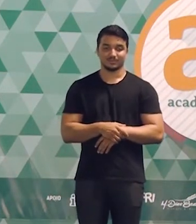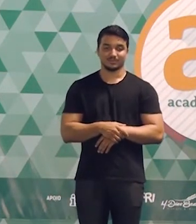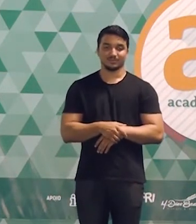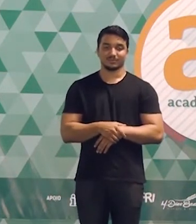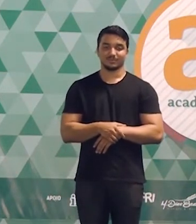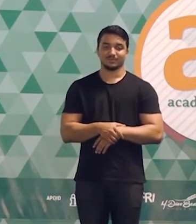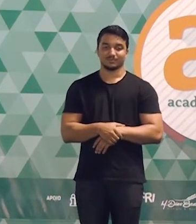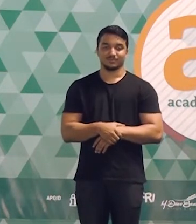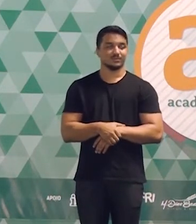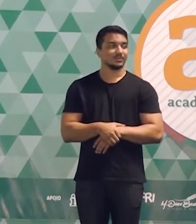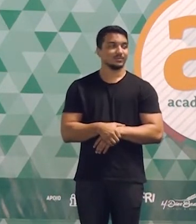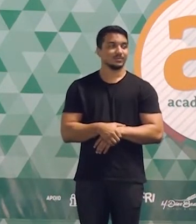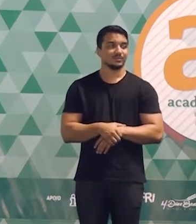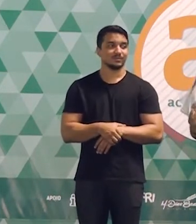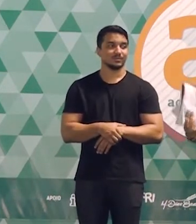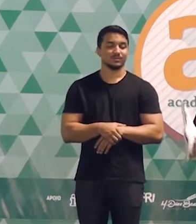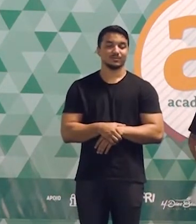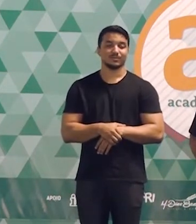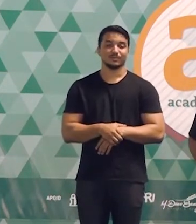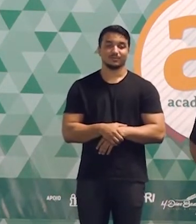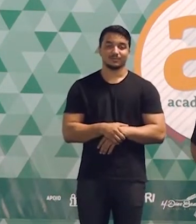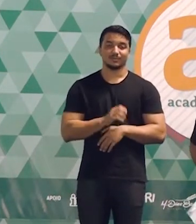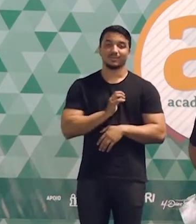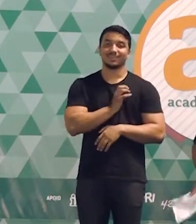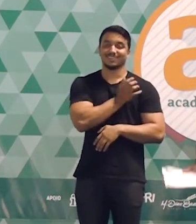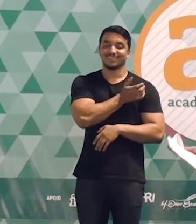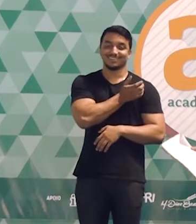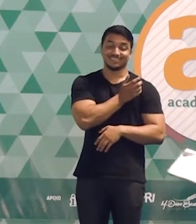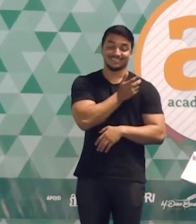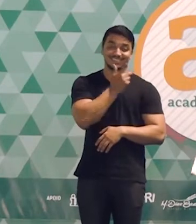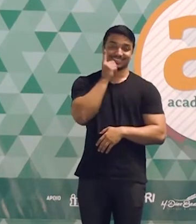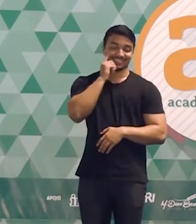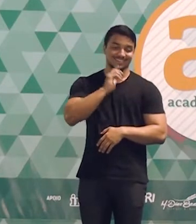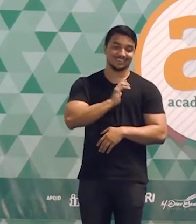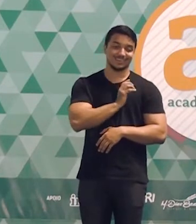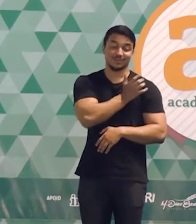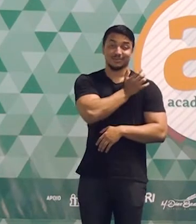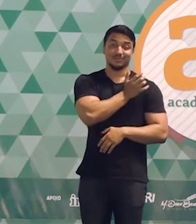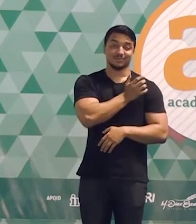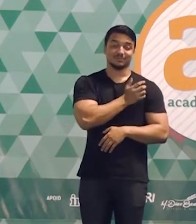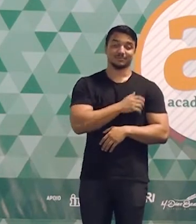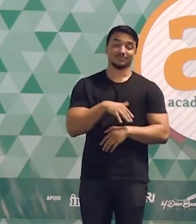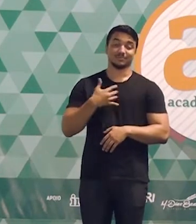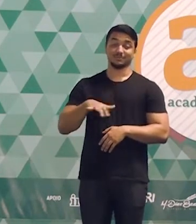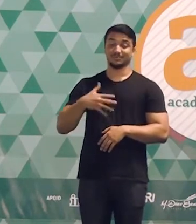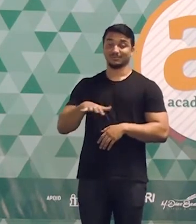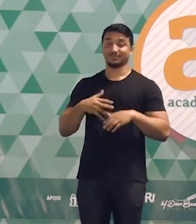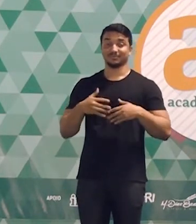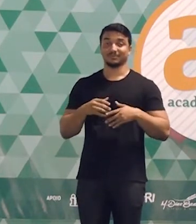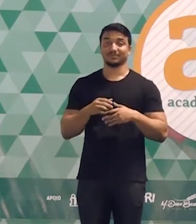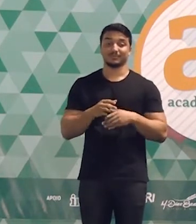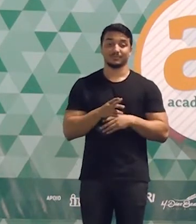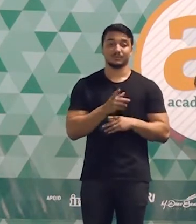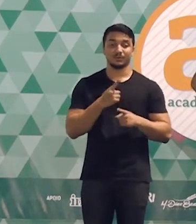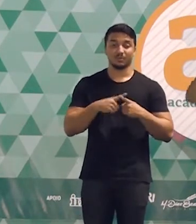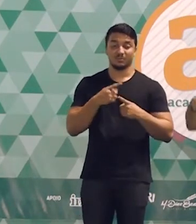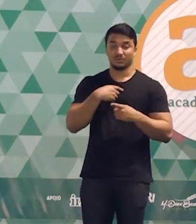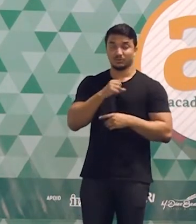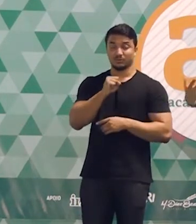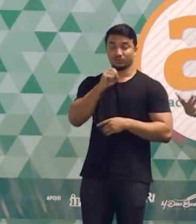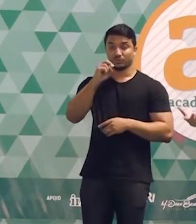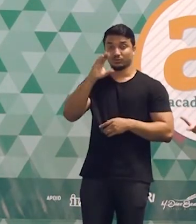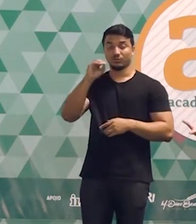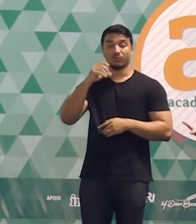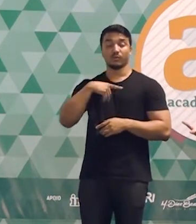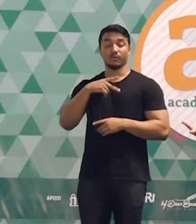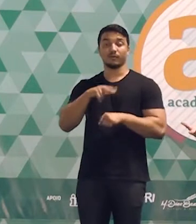Pois eu vou dar um definitivo. É horrível. Entendeu? Porque, pelo amor de Deus, tá? Suco verde. Mas